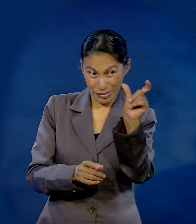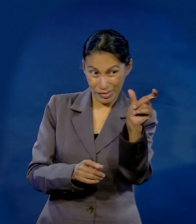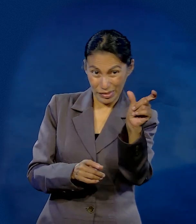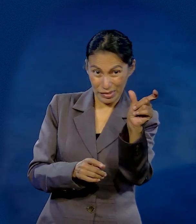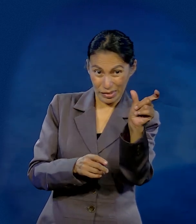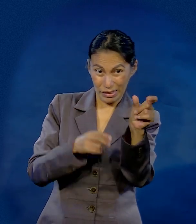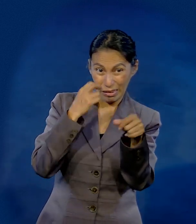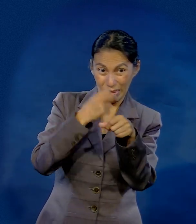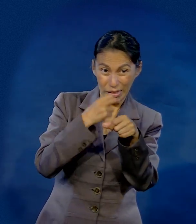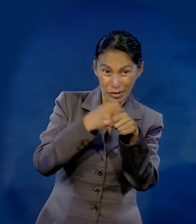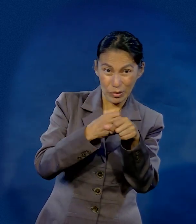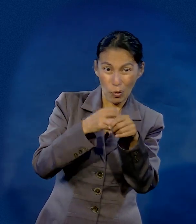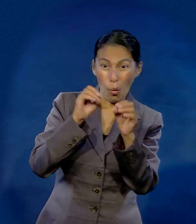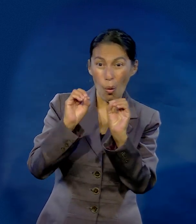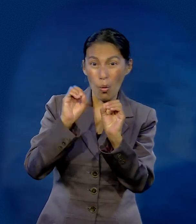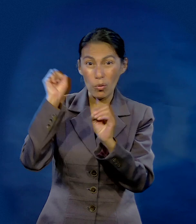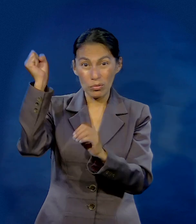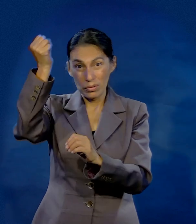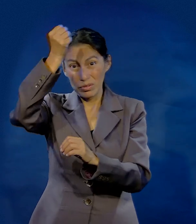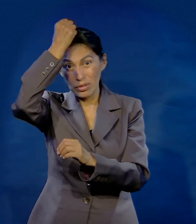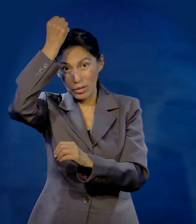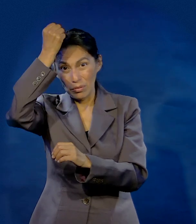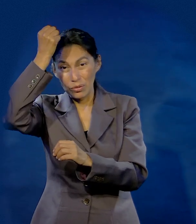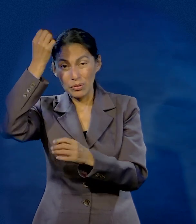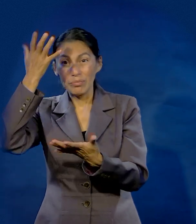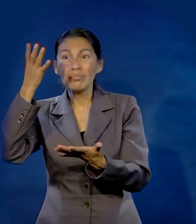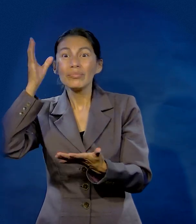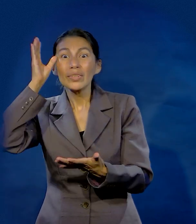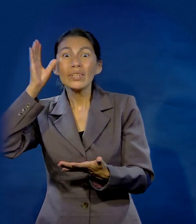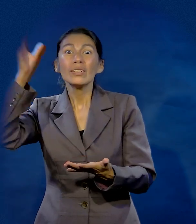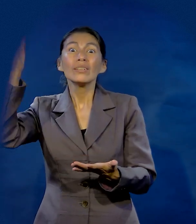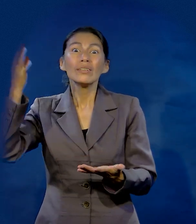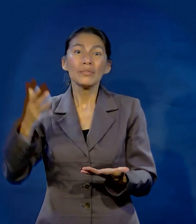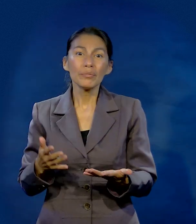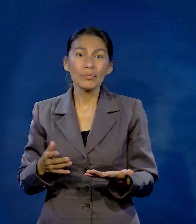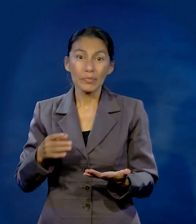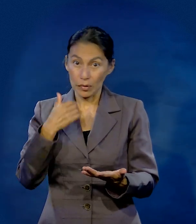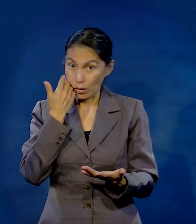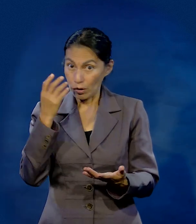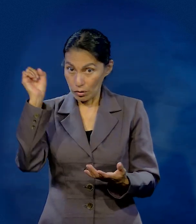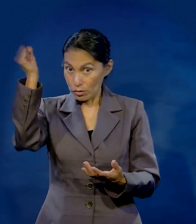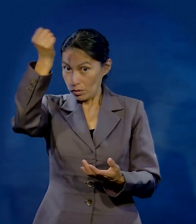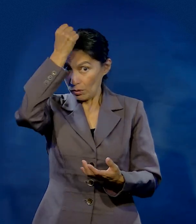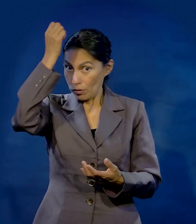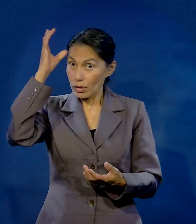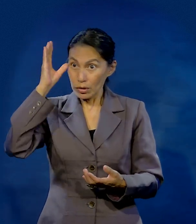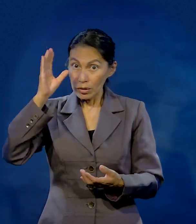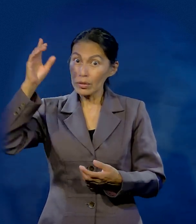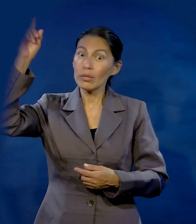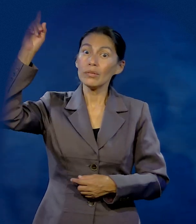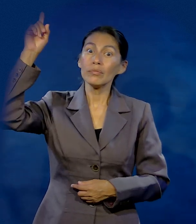no vienen anunciados con grandes trompetas pero son eternos